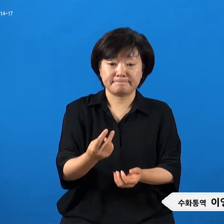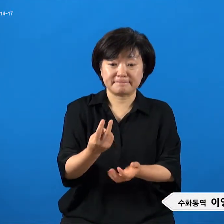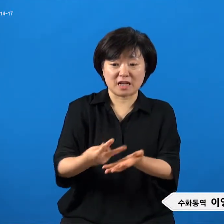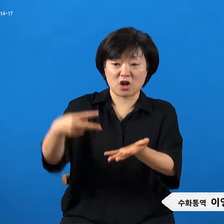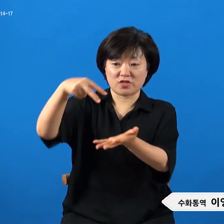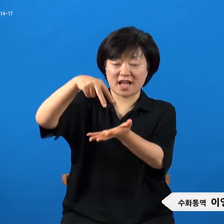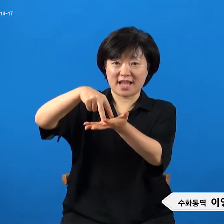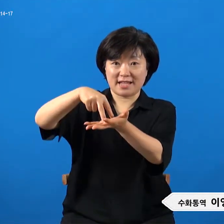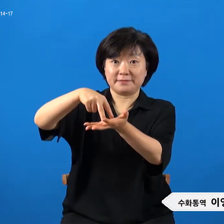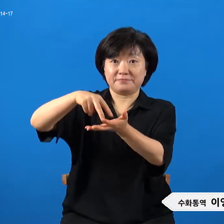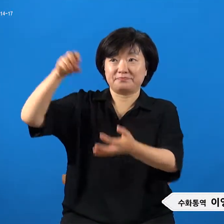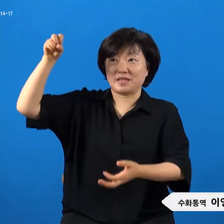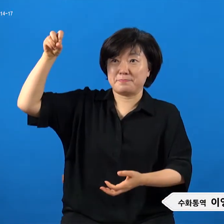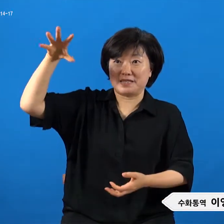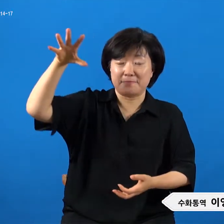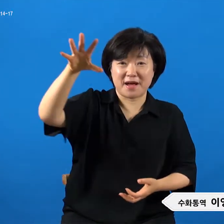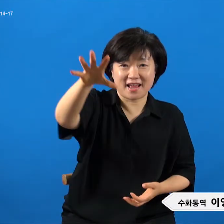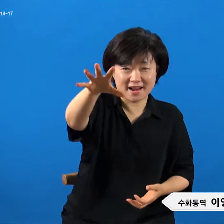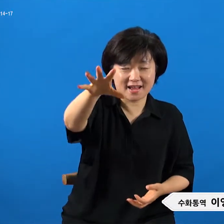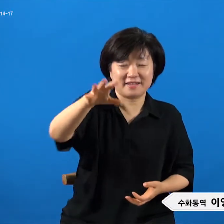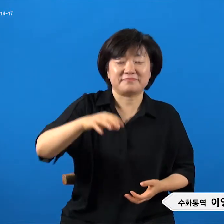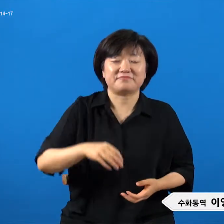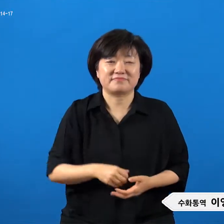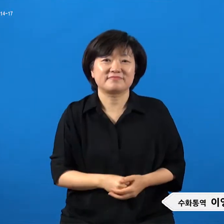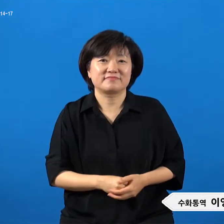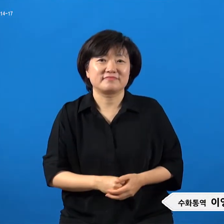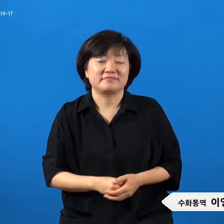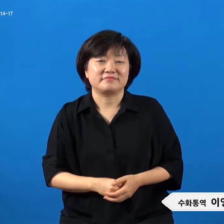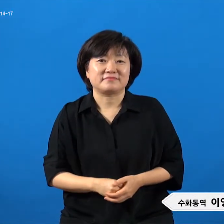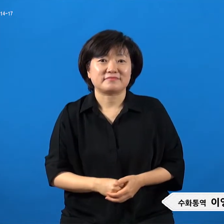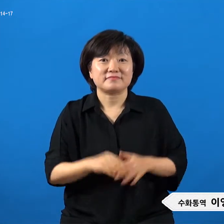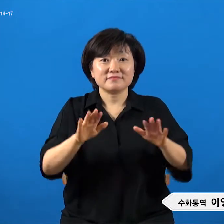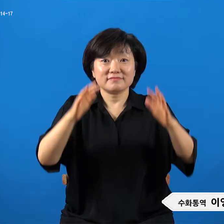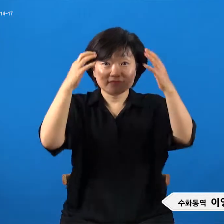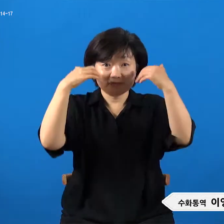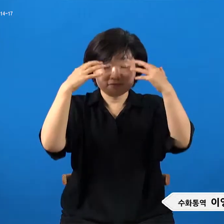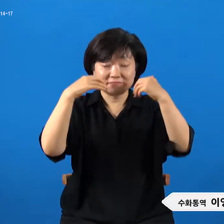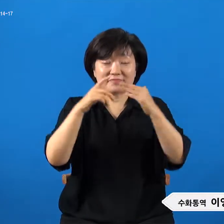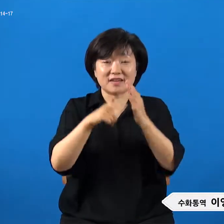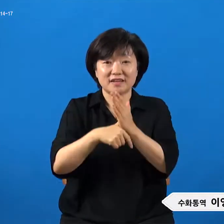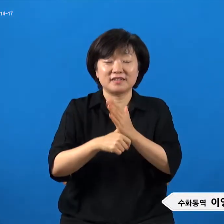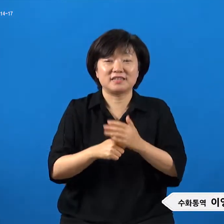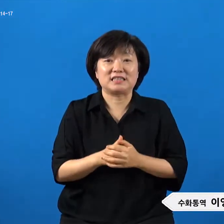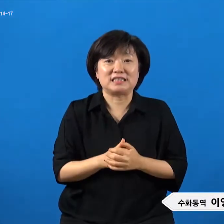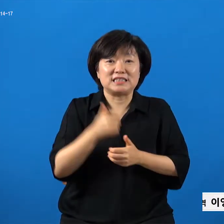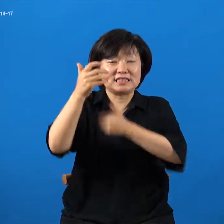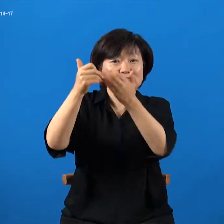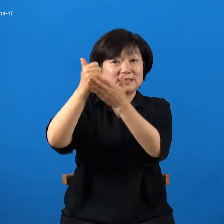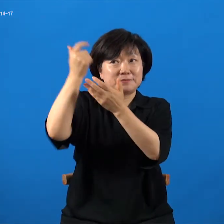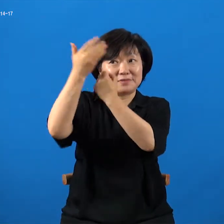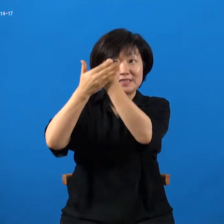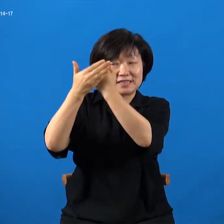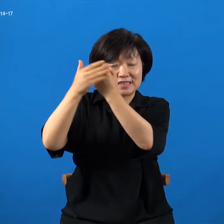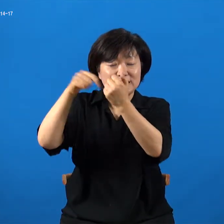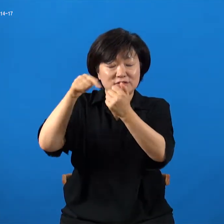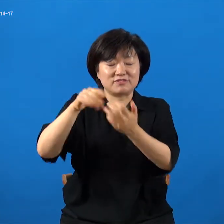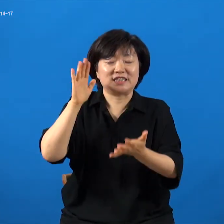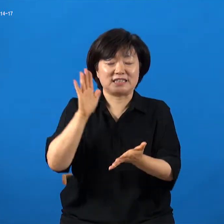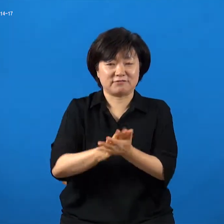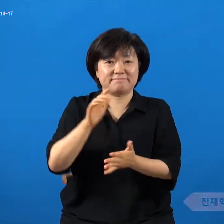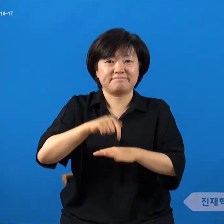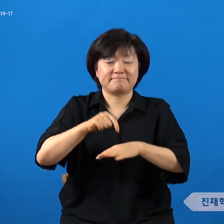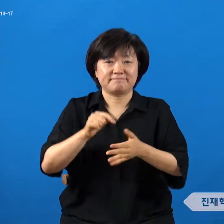일어나 빛을 발하라. Blessing Baptist. 이번 여름 하나님의 은혜 가운데